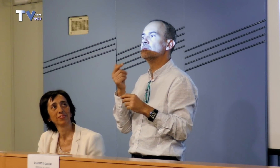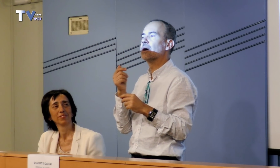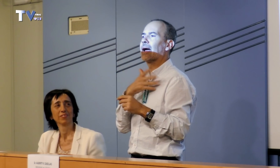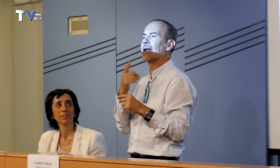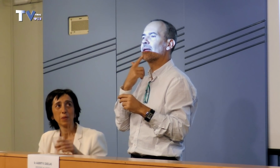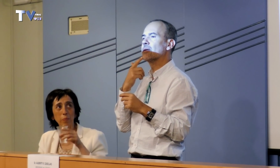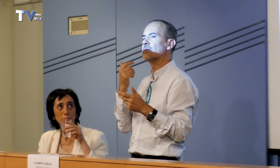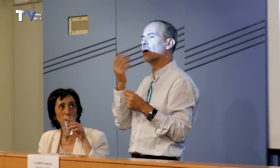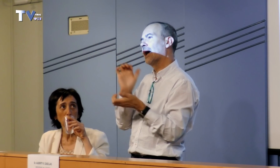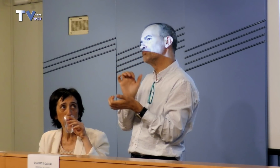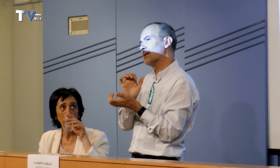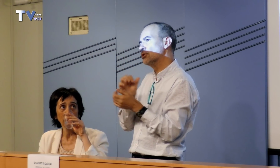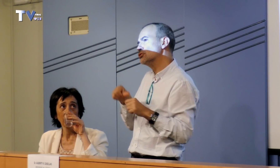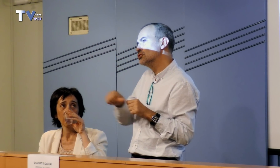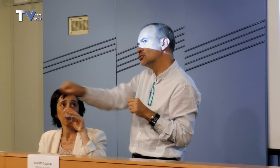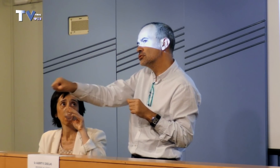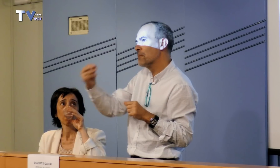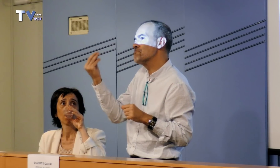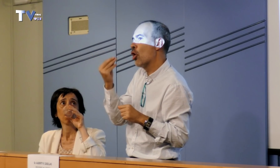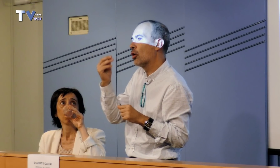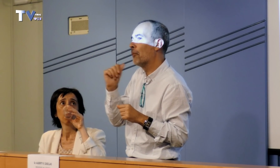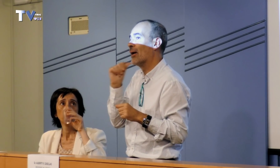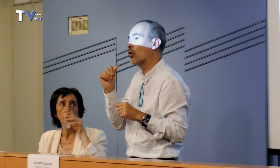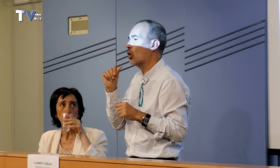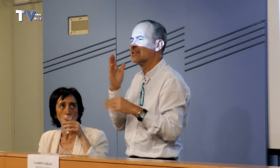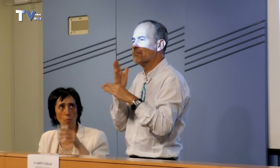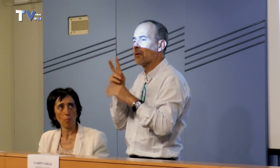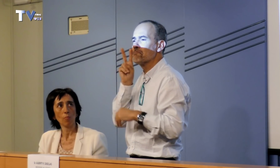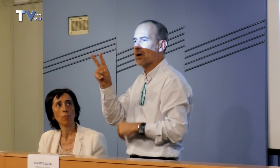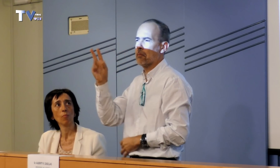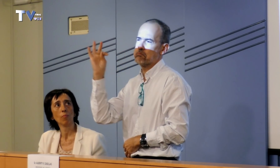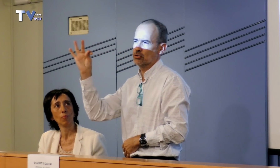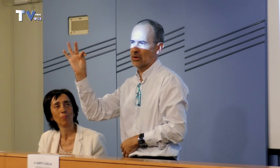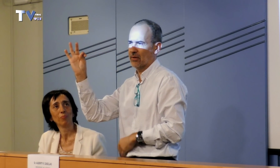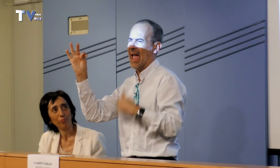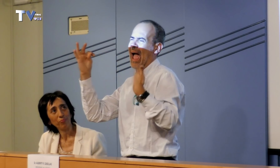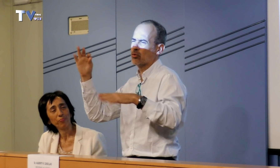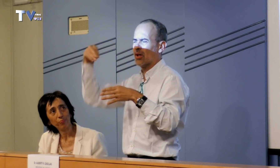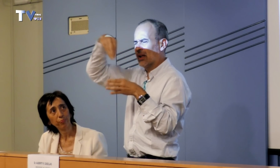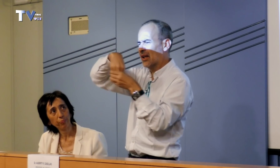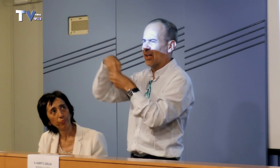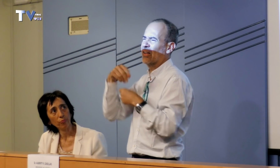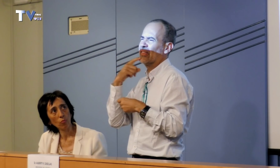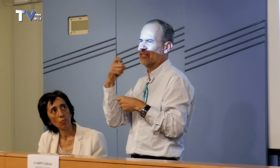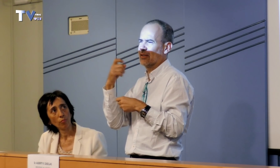tots. En resum, dir que esperem que a partir d'ara no hem de veure si la cosa sigui millor o pitjor. Hem de